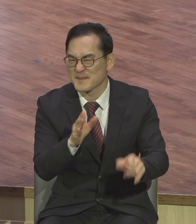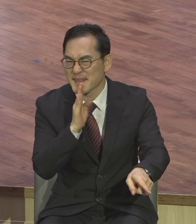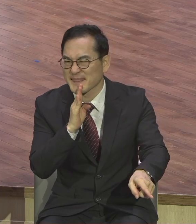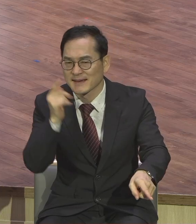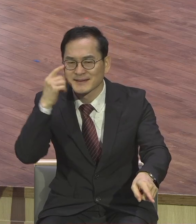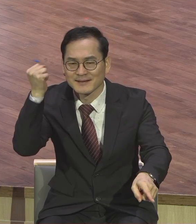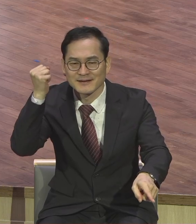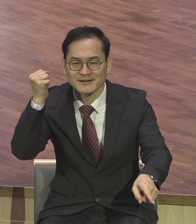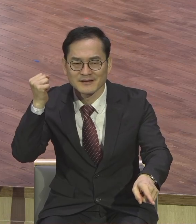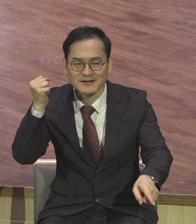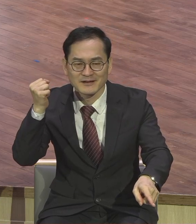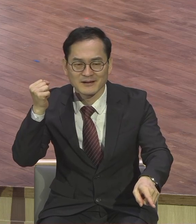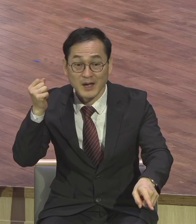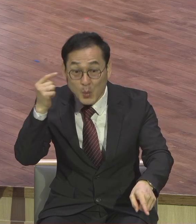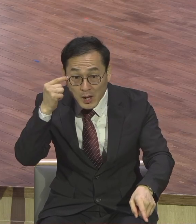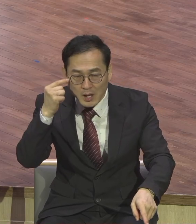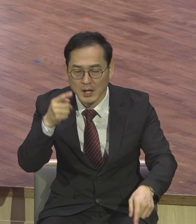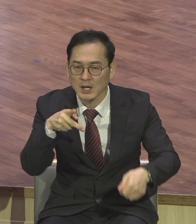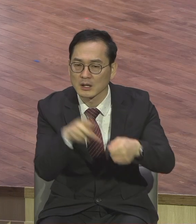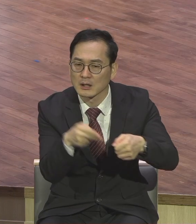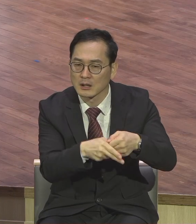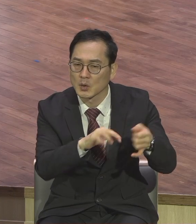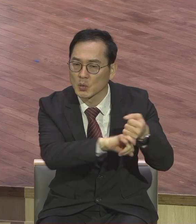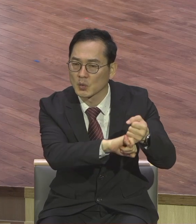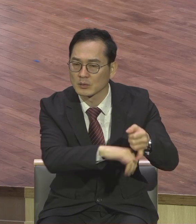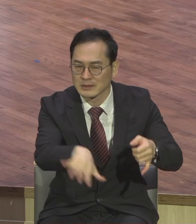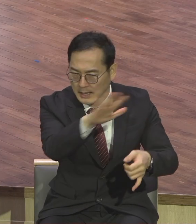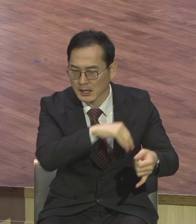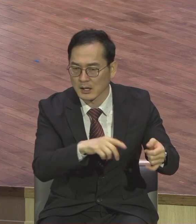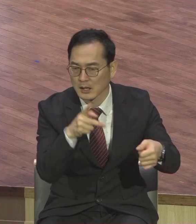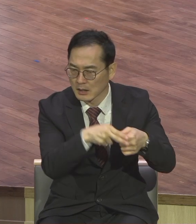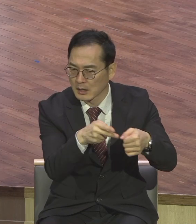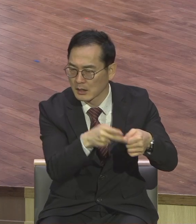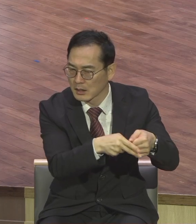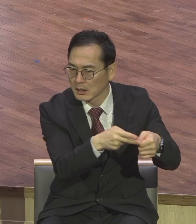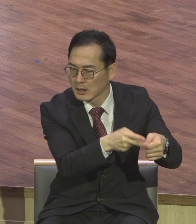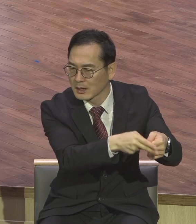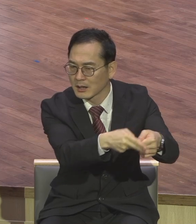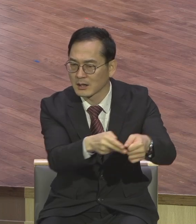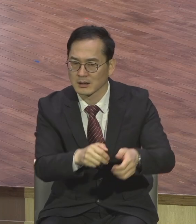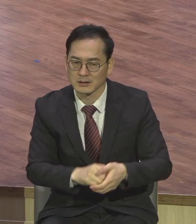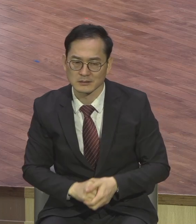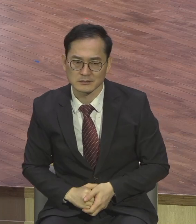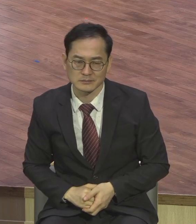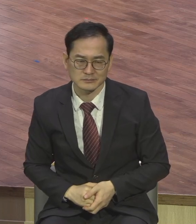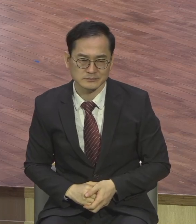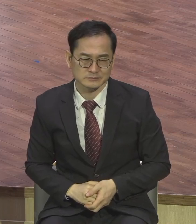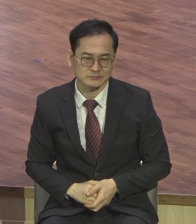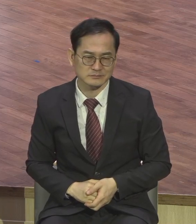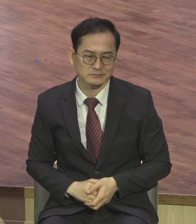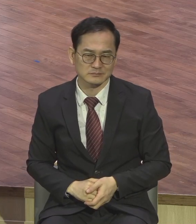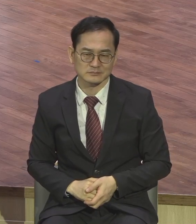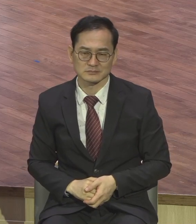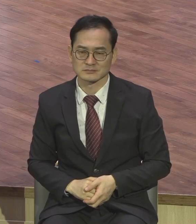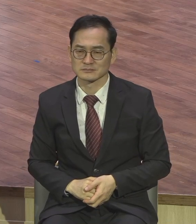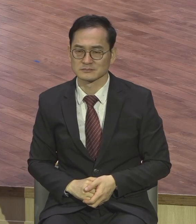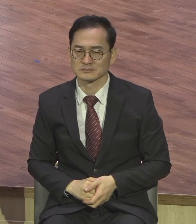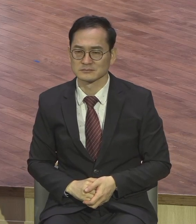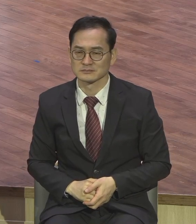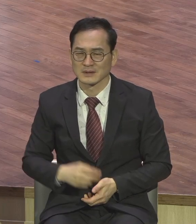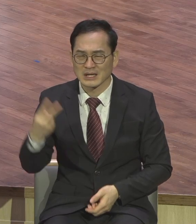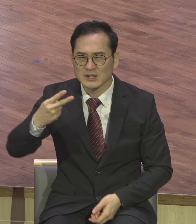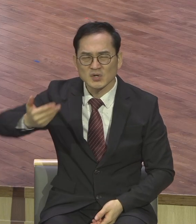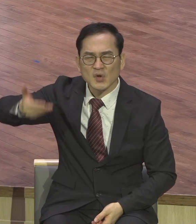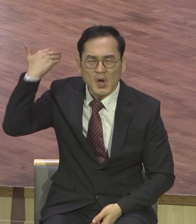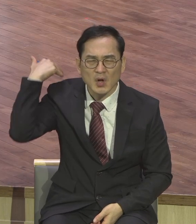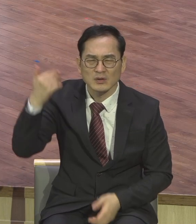지금도 그래요. 이거 받아야 구원받는다고. 뭐 그런 2000년 전에는 어떻게 얼마나